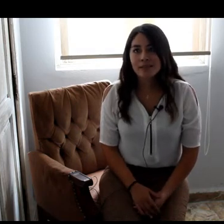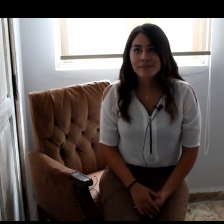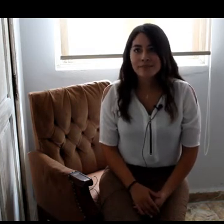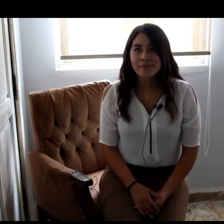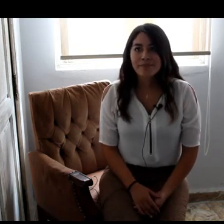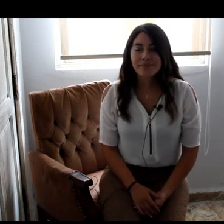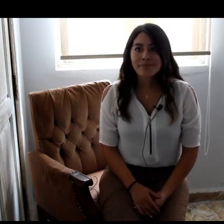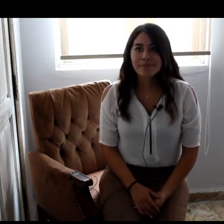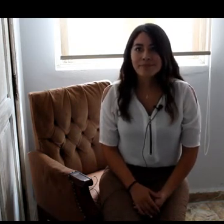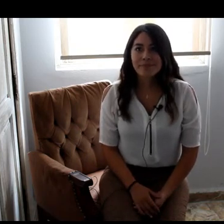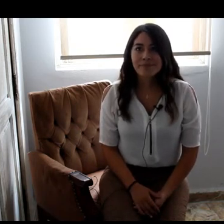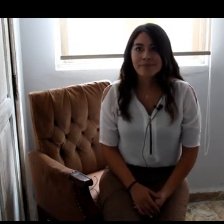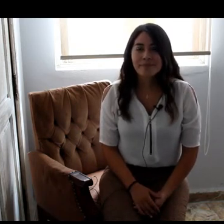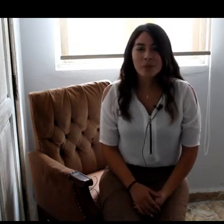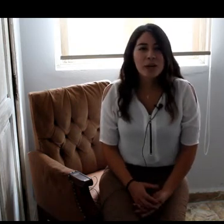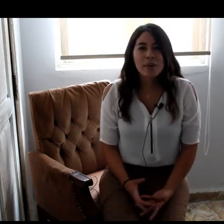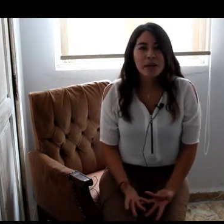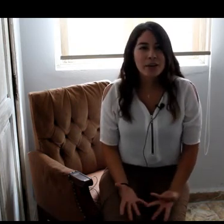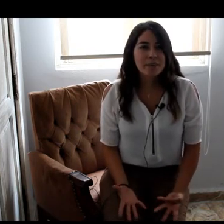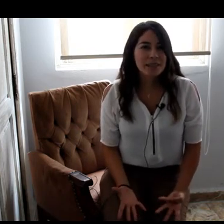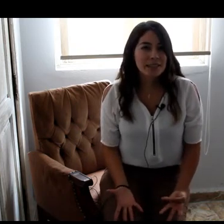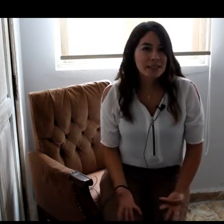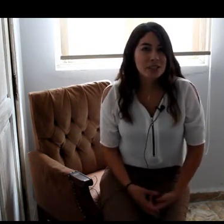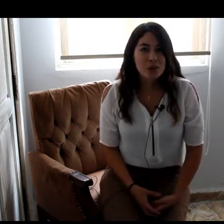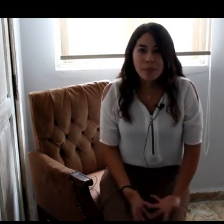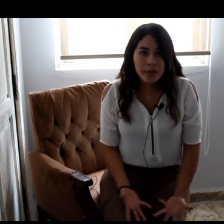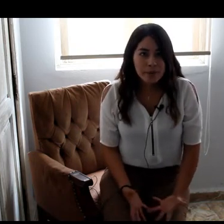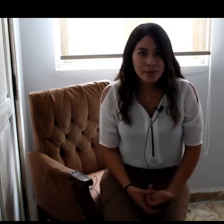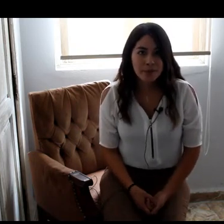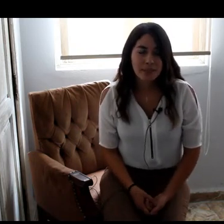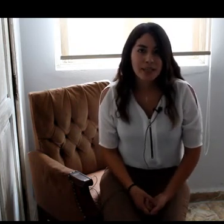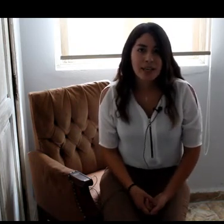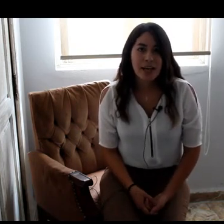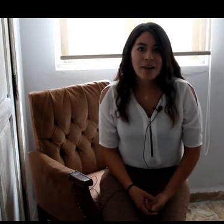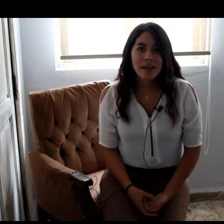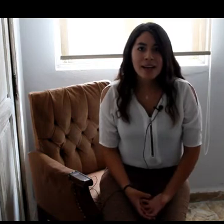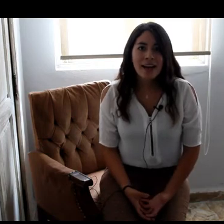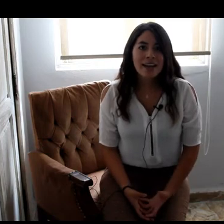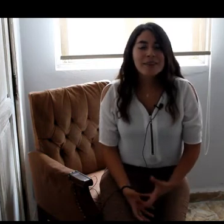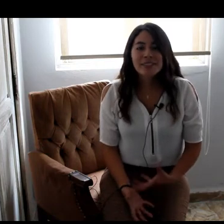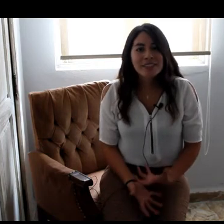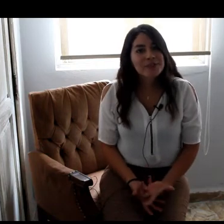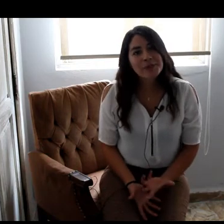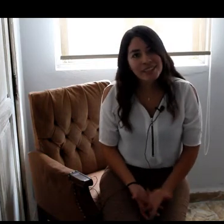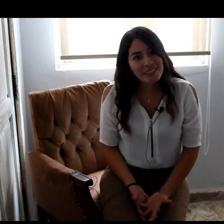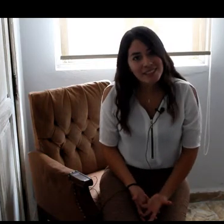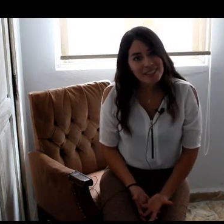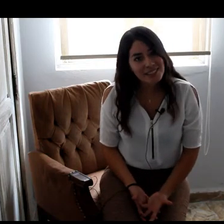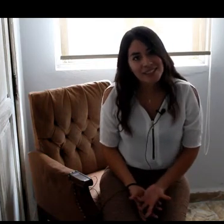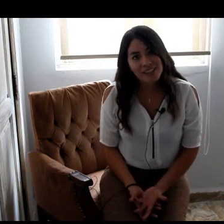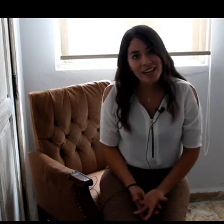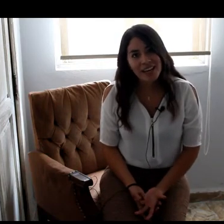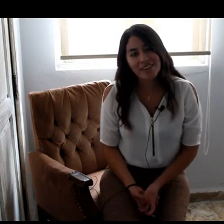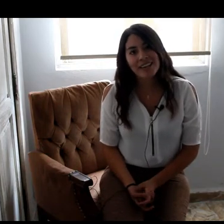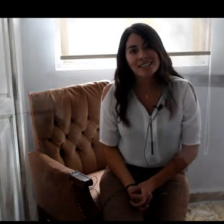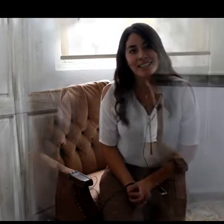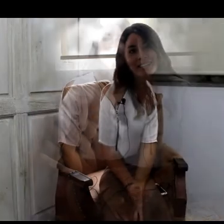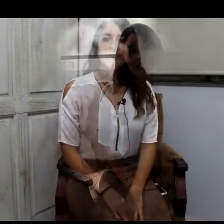vocabulario más extenso, verbos? Ahora, hay cuestiones muy interesantes dentro de la lengua de señas.